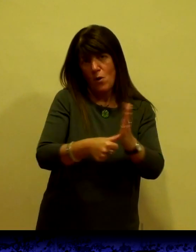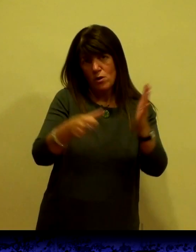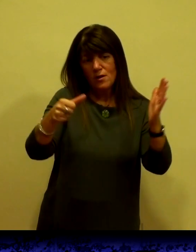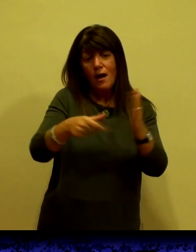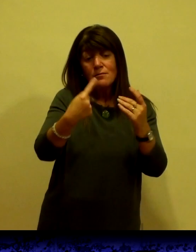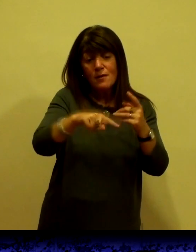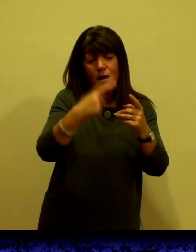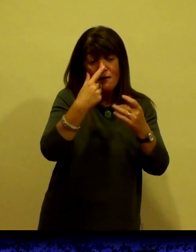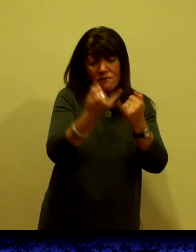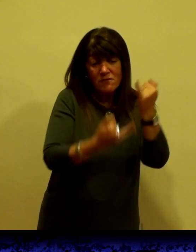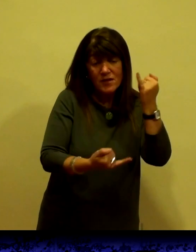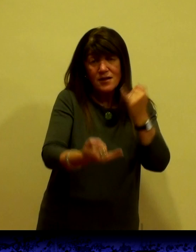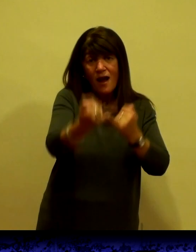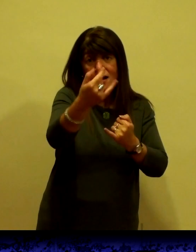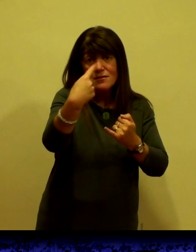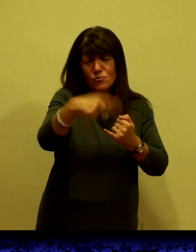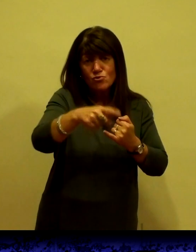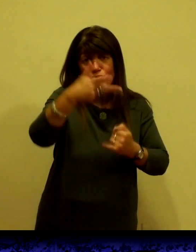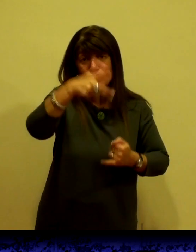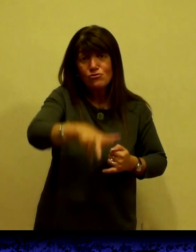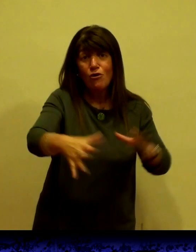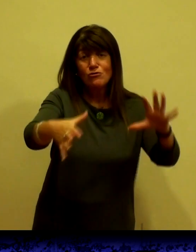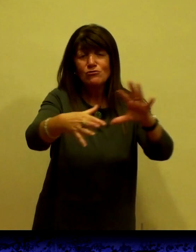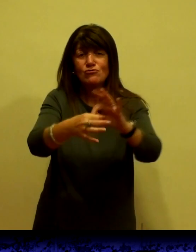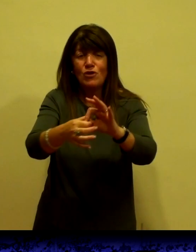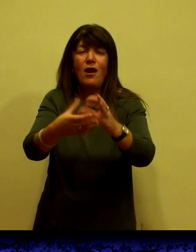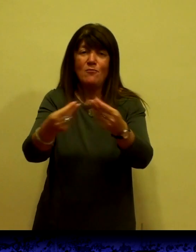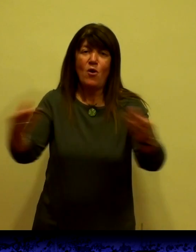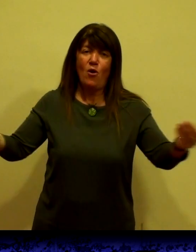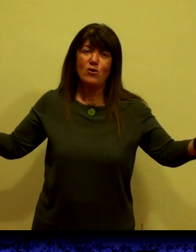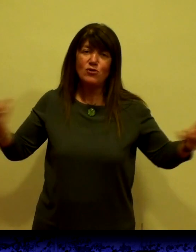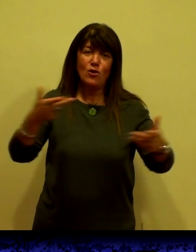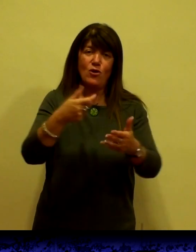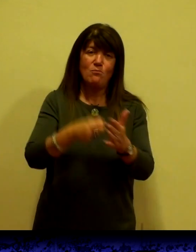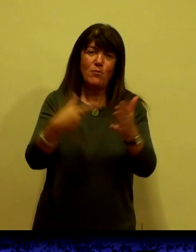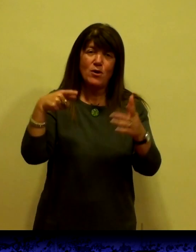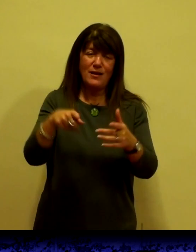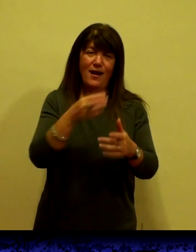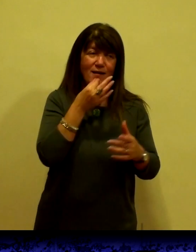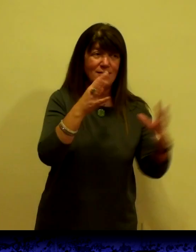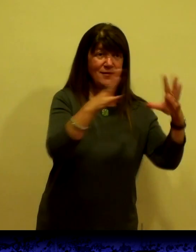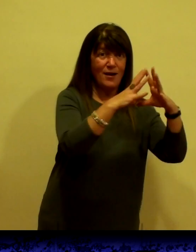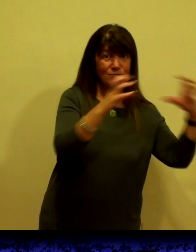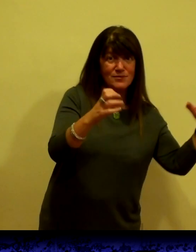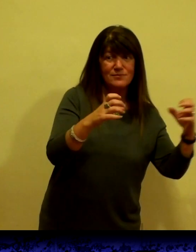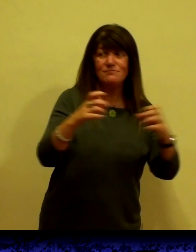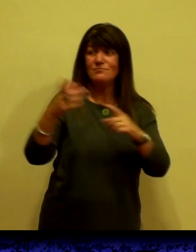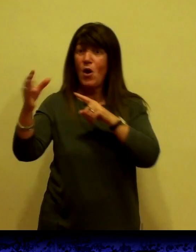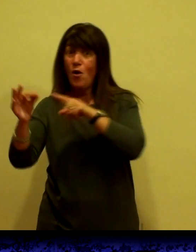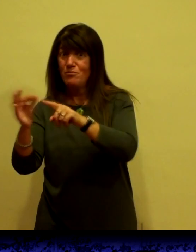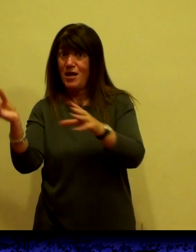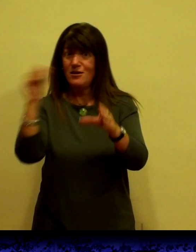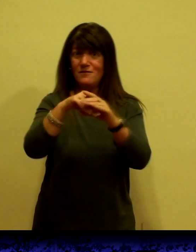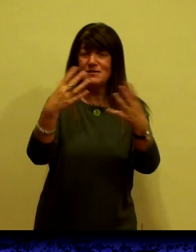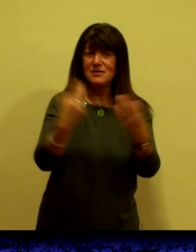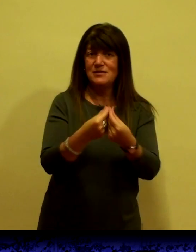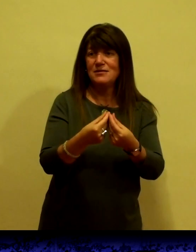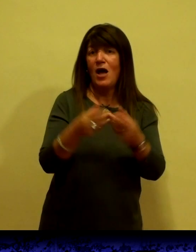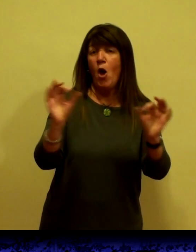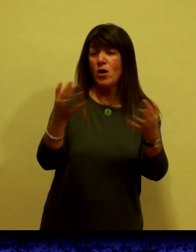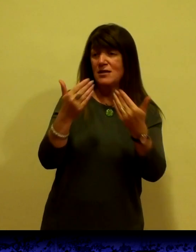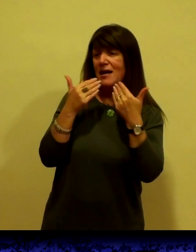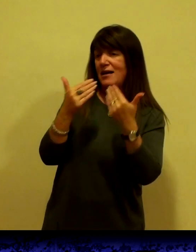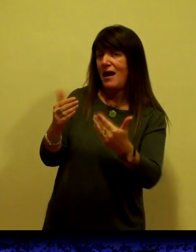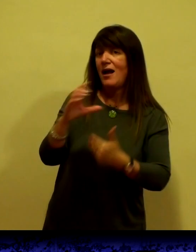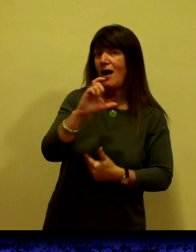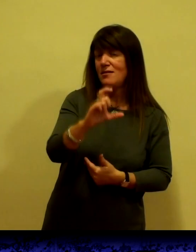finalità sociale altrettanto importante, e quindi in questo senso un ringraziamento va sicuramente a Caterina Seia, che non a